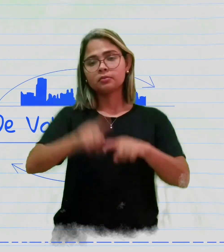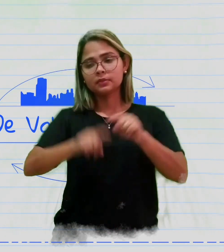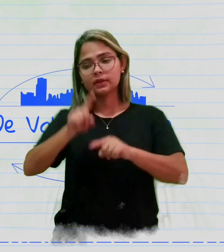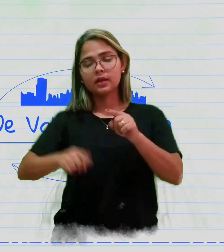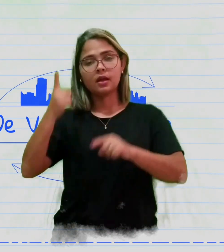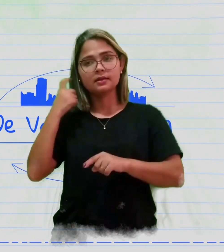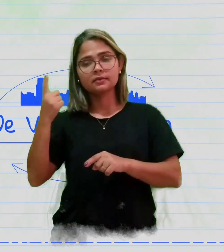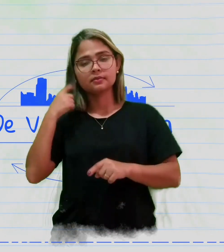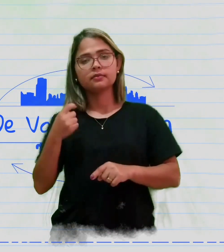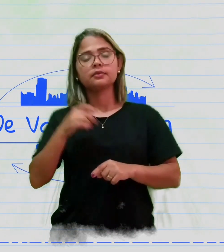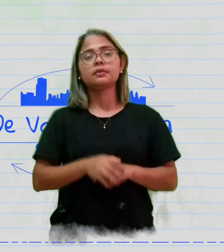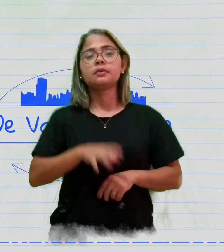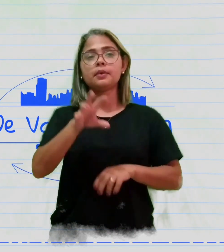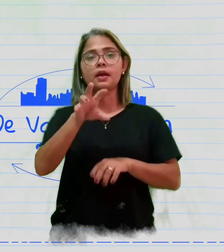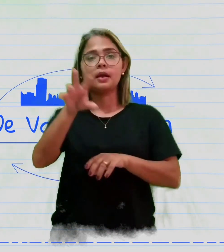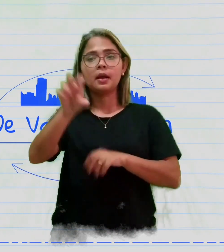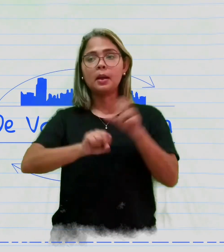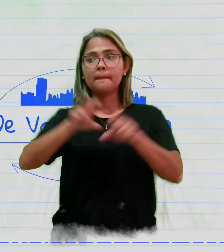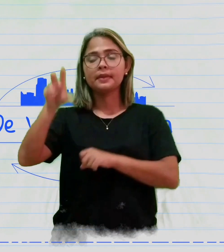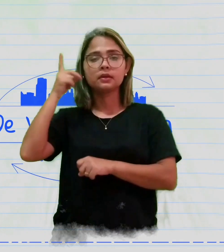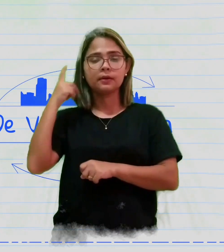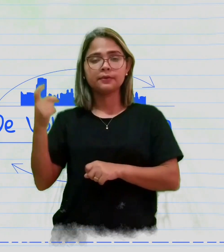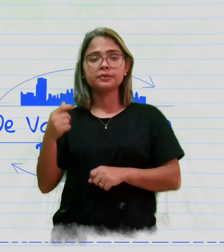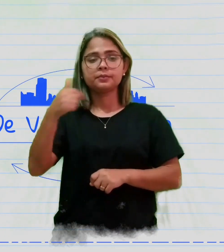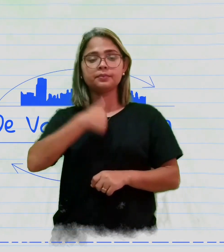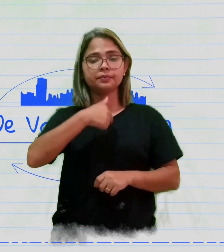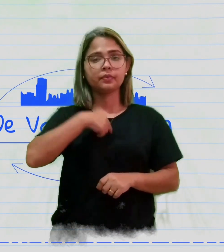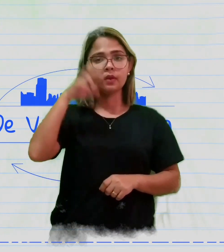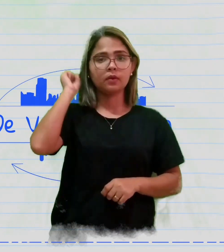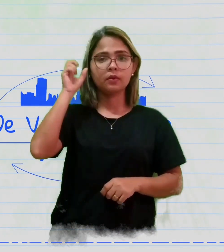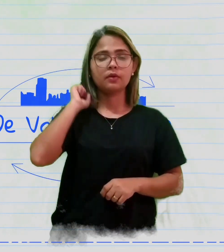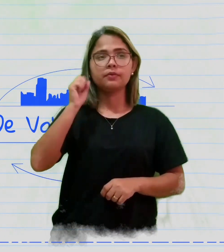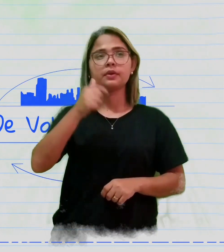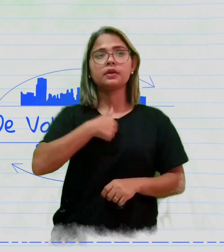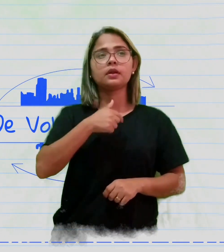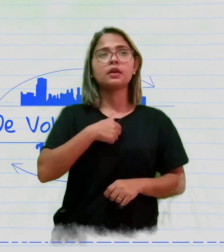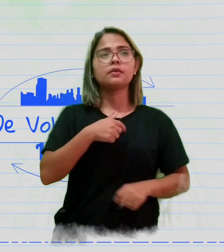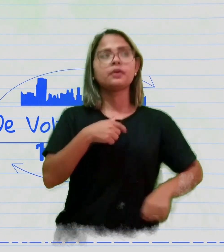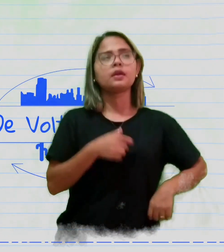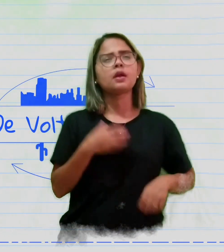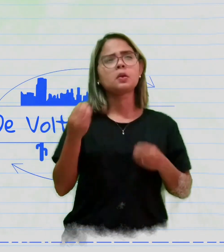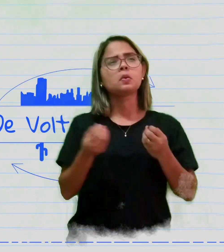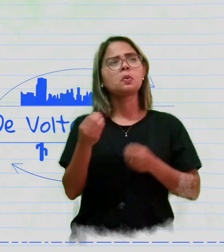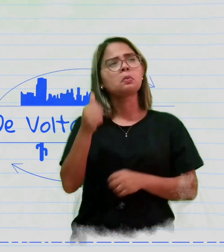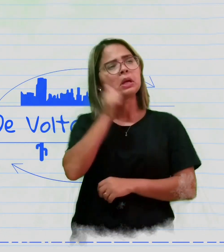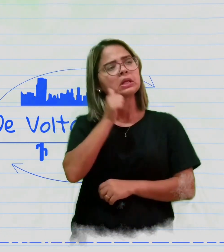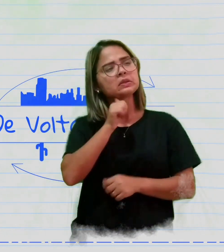a parte que vocês estão indo pro Açu, é muito brilhante. Vocês estão indo pro Açu e tem a zoada da moto, que é uma zoada de moto